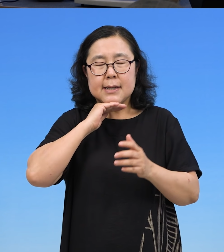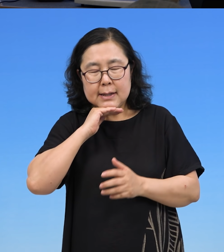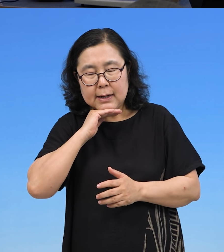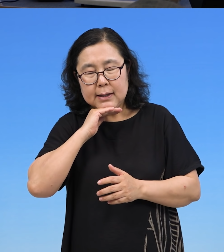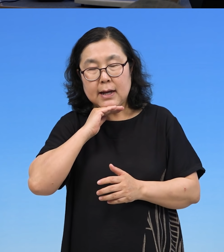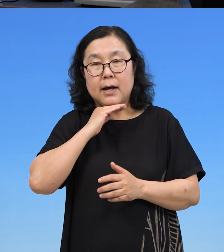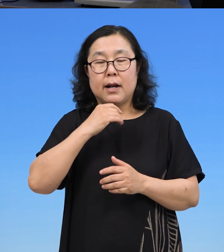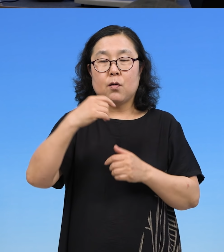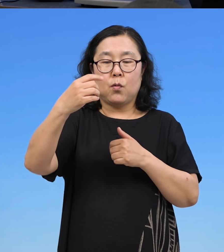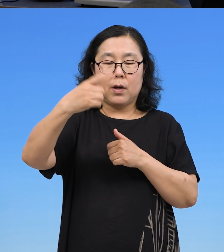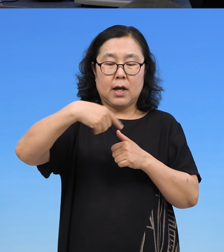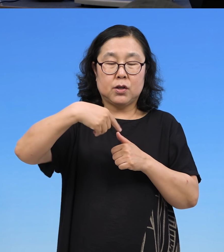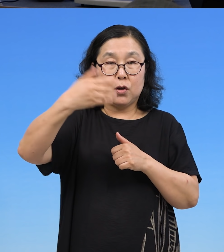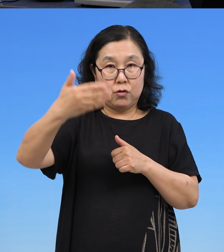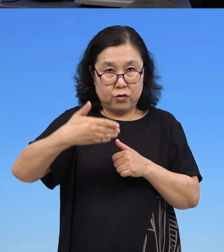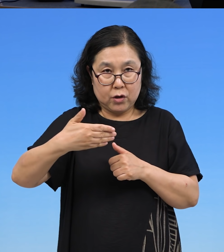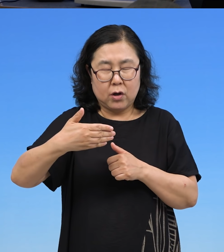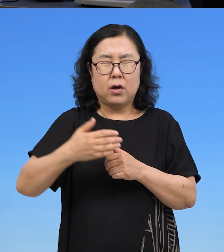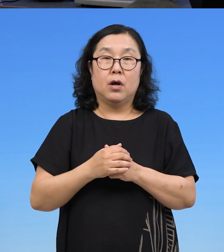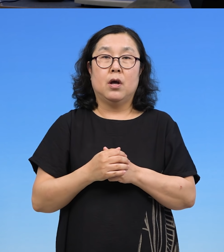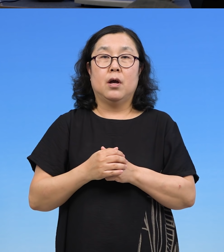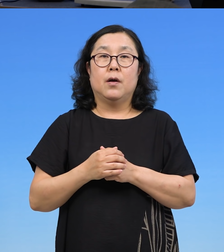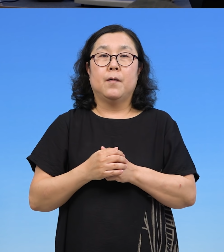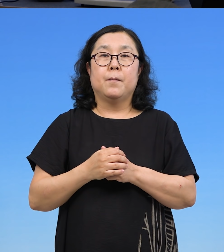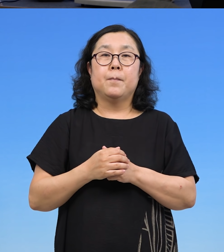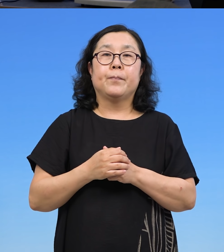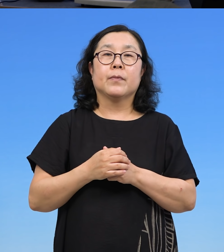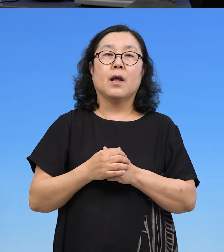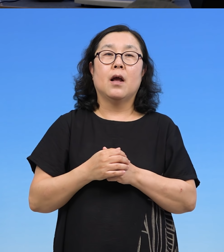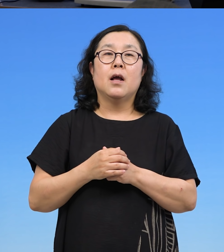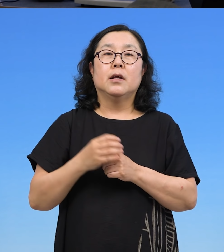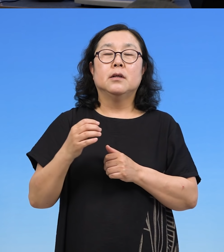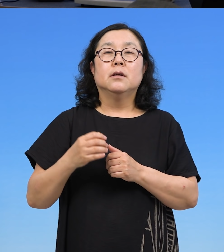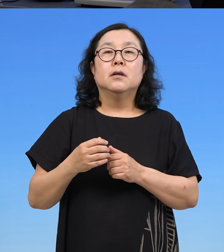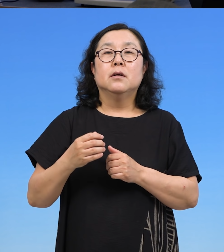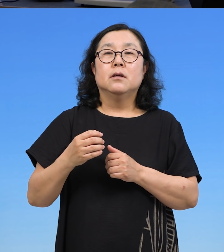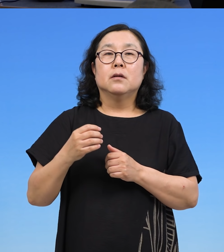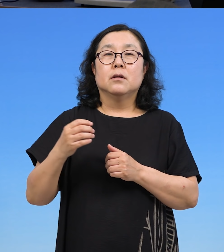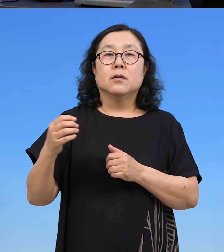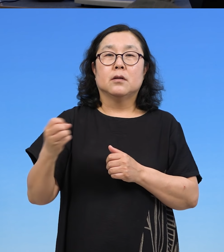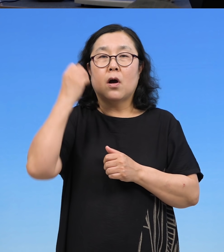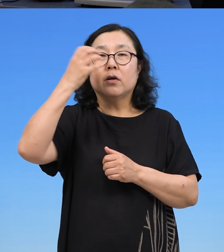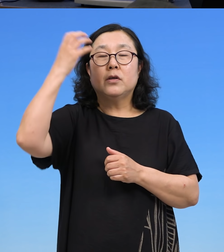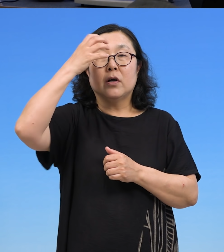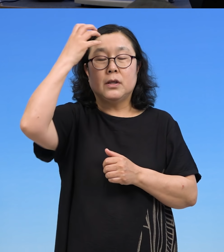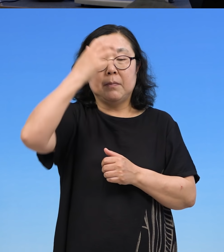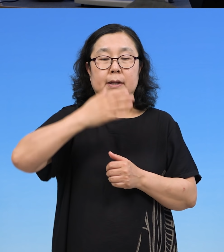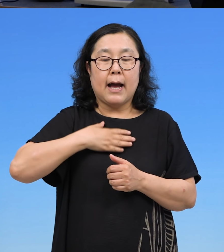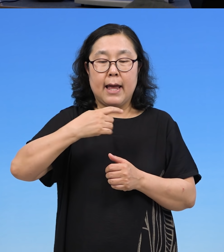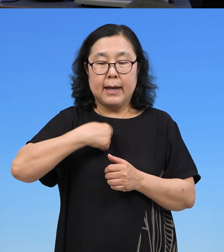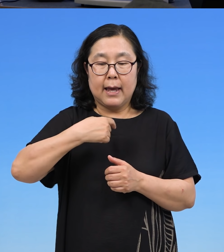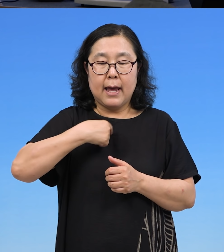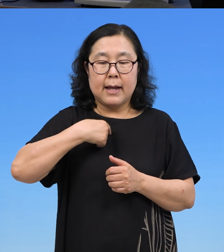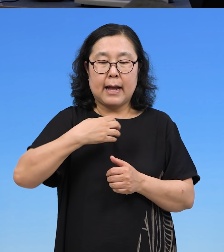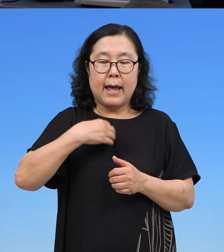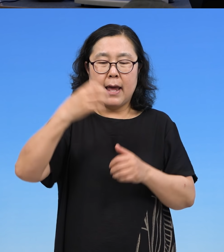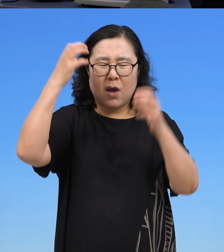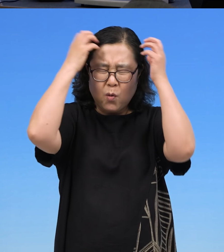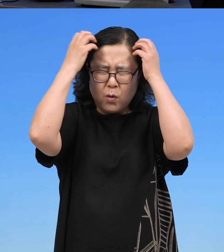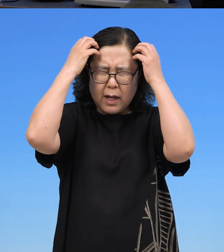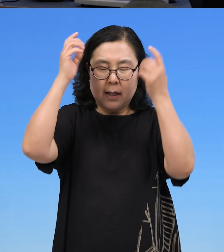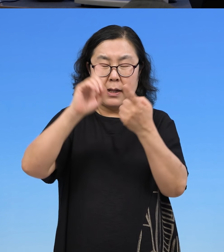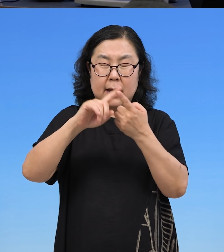기다린다 하시나 오직 성령이 각 성에서 내게 증언하여 결박과 환란이 나를 기다린다 하시나